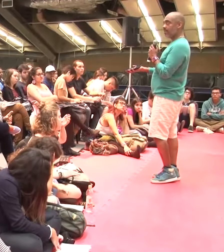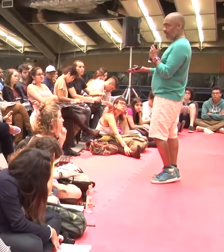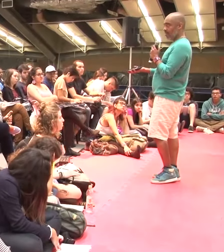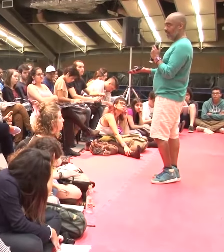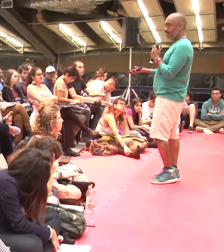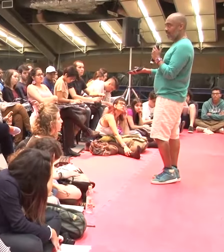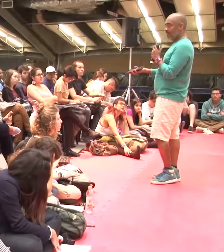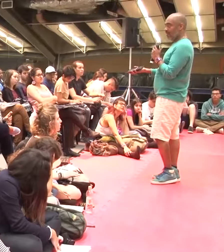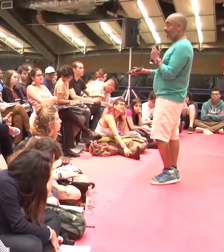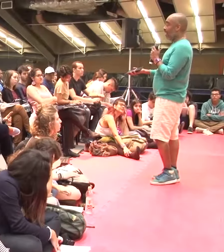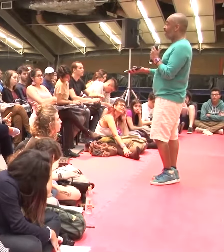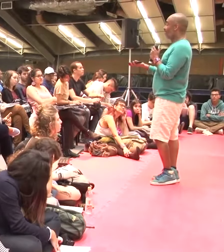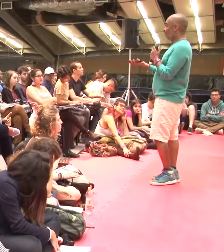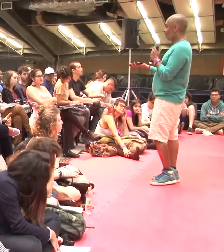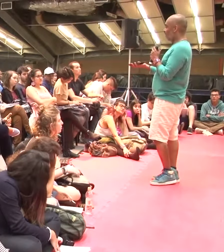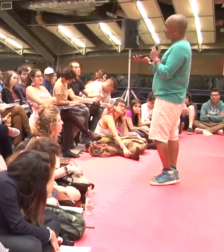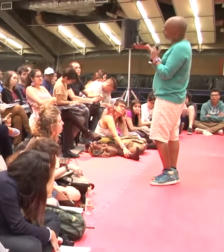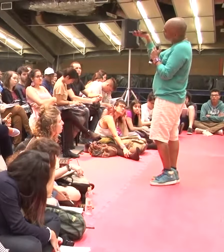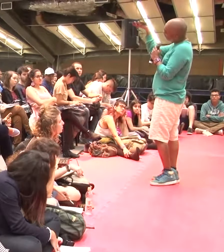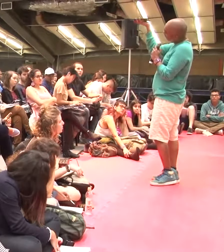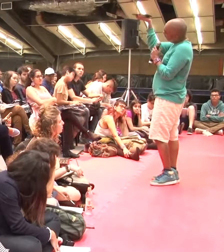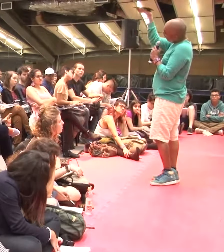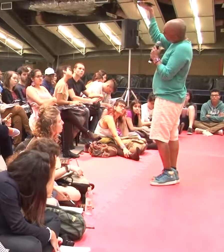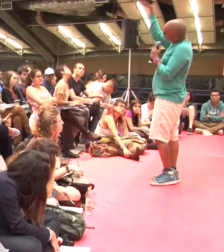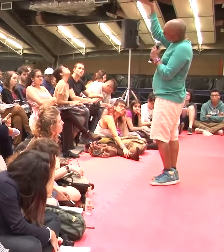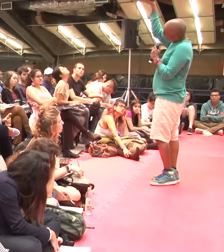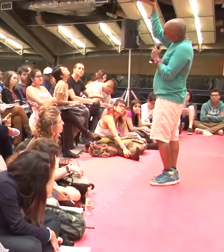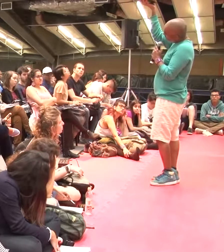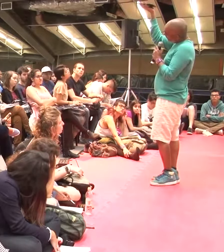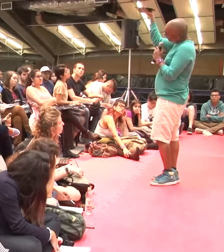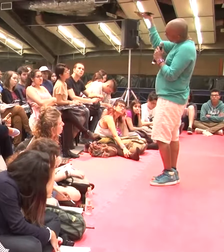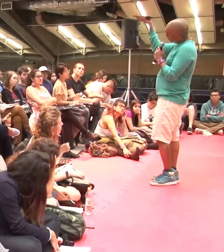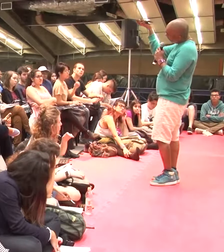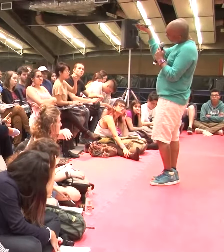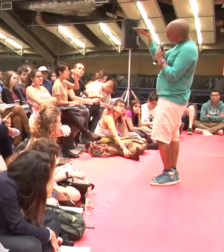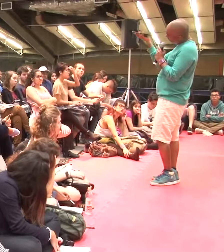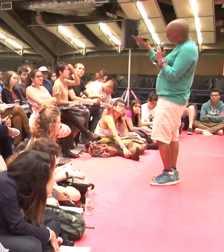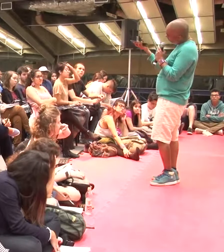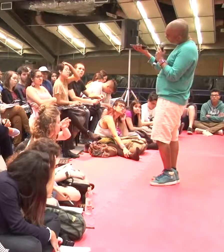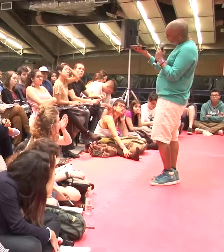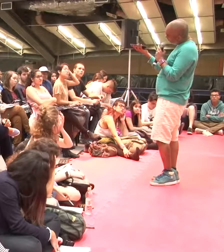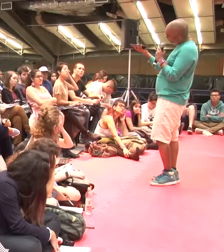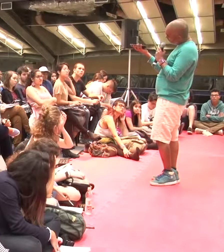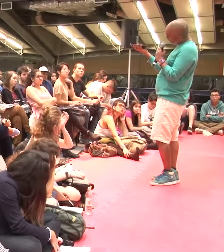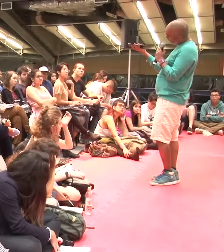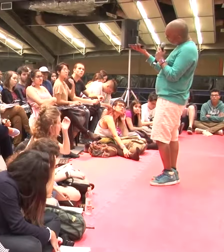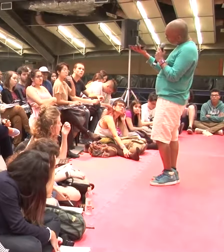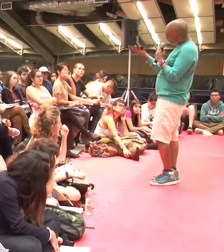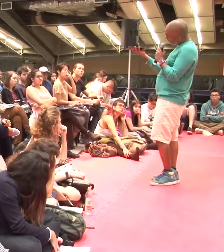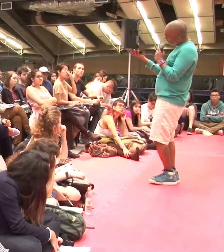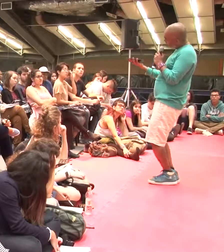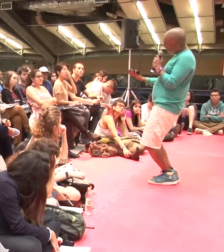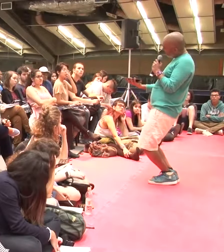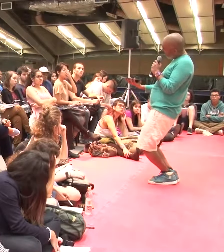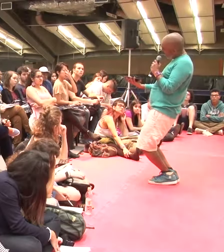São Gonçalo, né? Que é São Gonçalo, é São. Você vai descendo, vai descendo, vai descendo, vai descendo, vai descendo nesse tempo. São